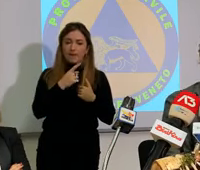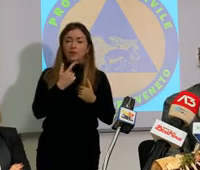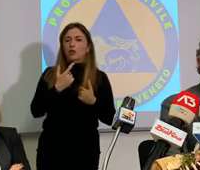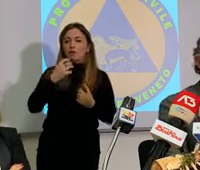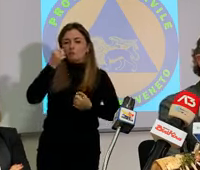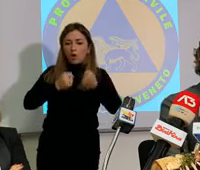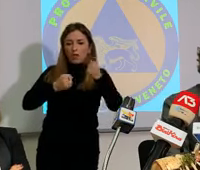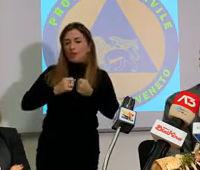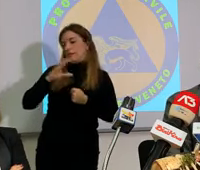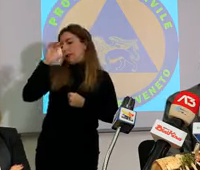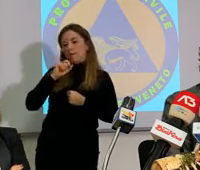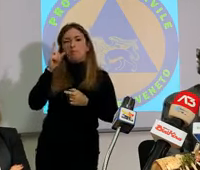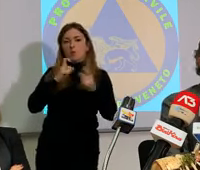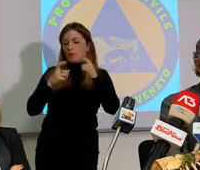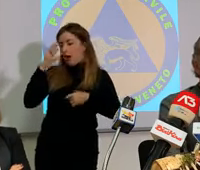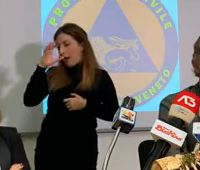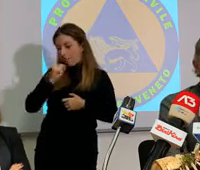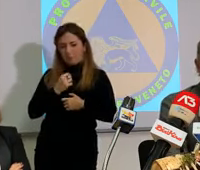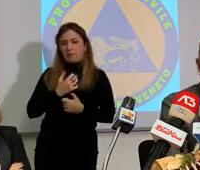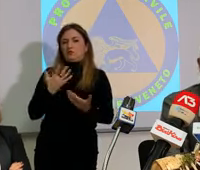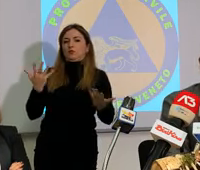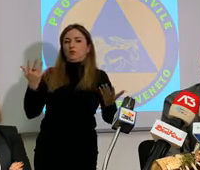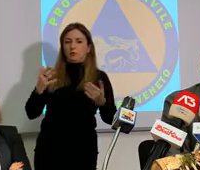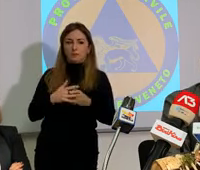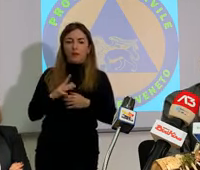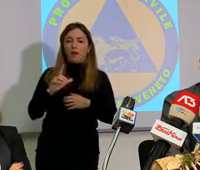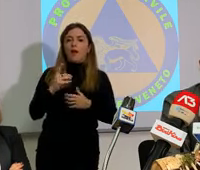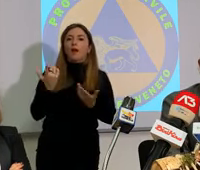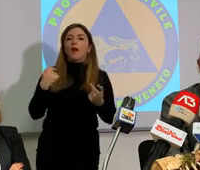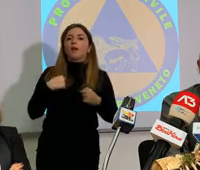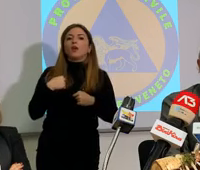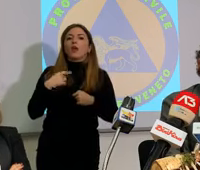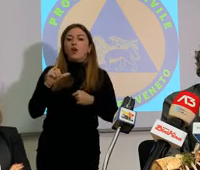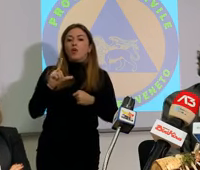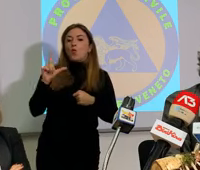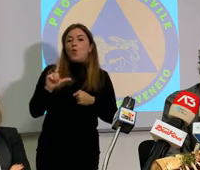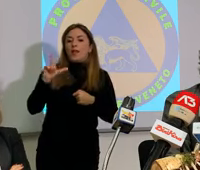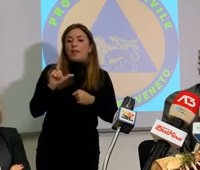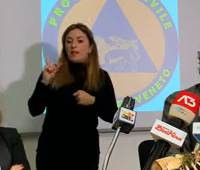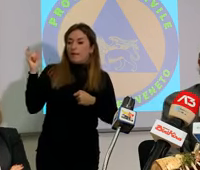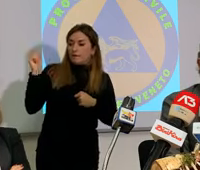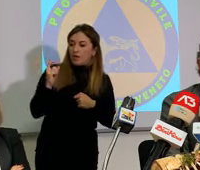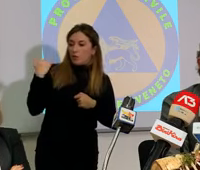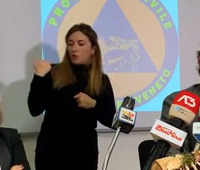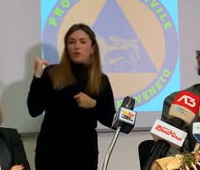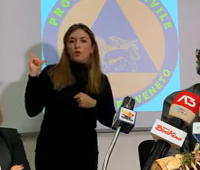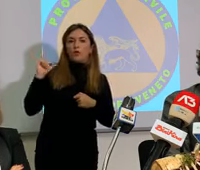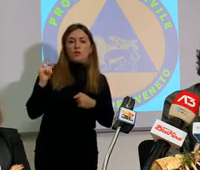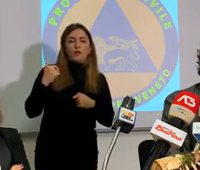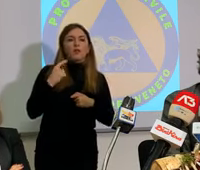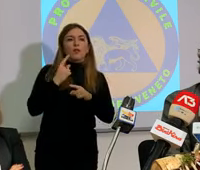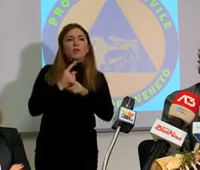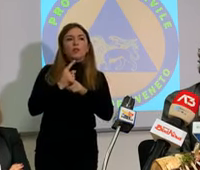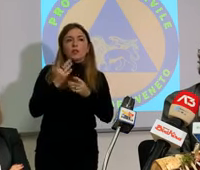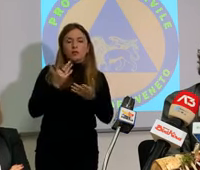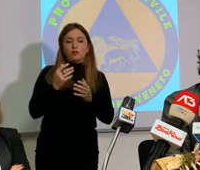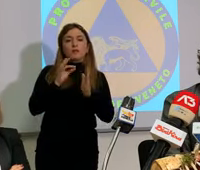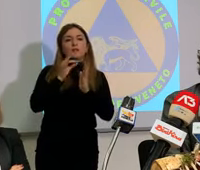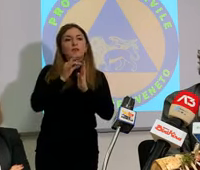le preoccupazioni ma figuriamoci però quando io lunedì vengo qui e vi dico sono venuto qui aveva detto guardate bisogna provvedere a delle